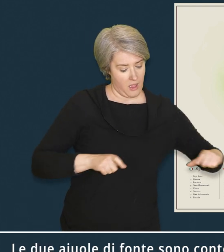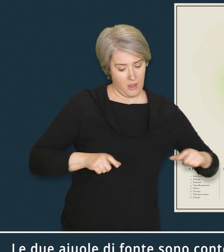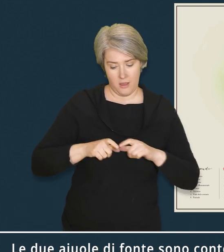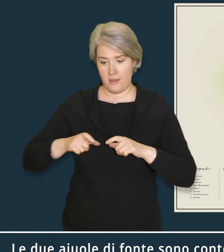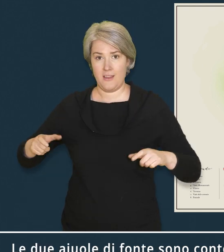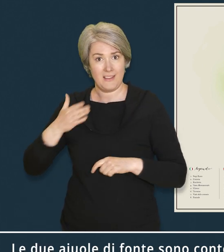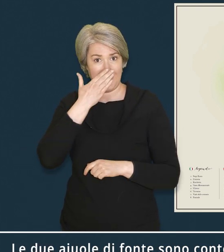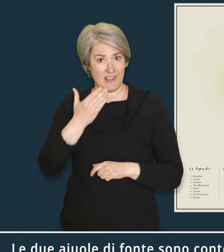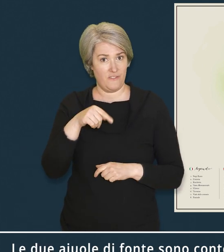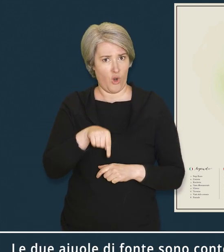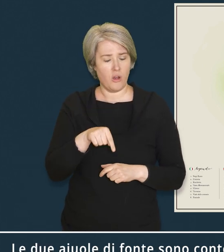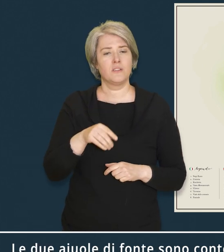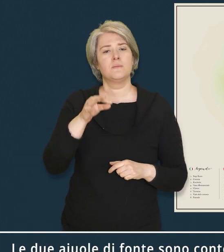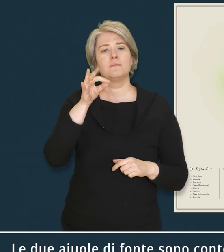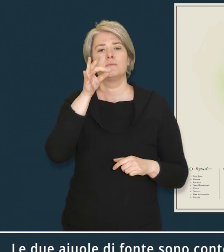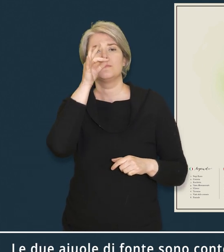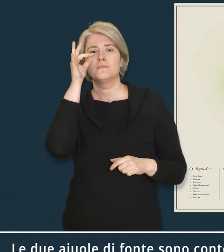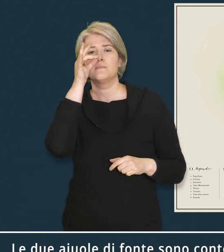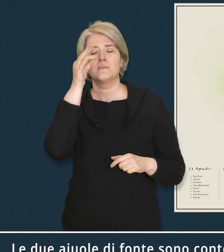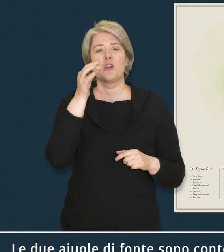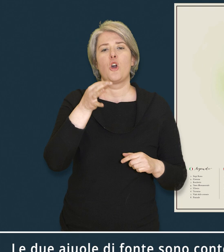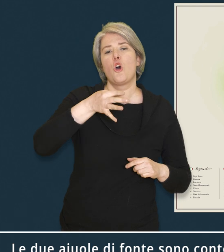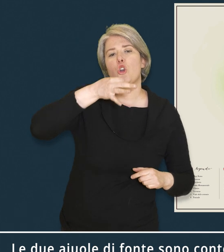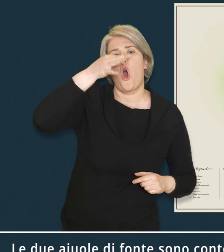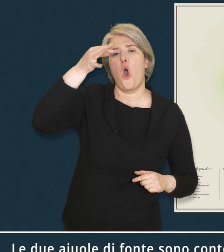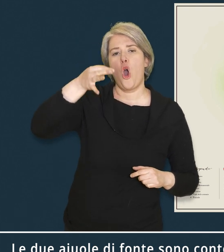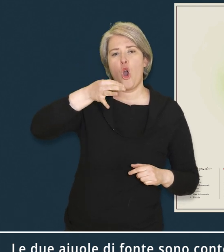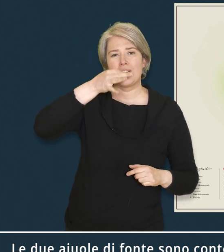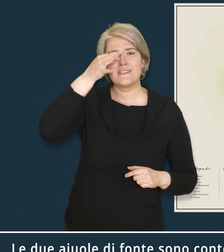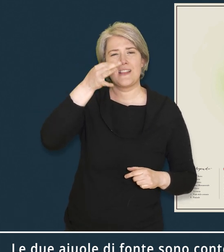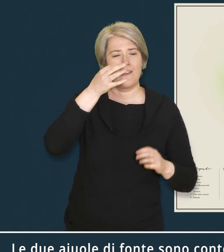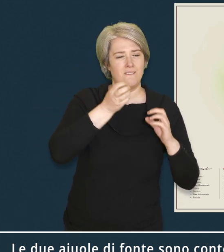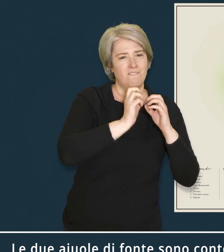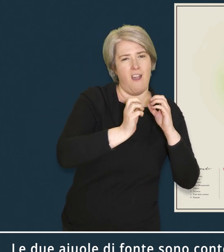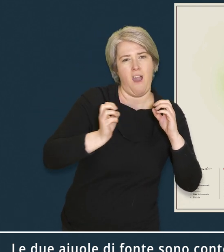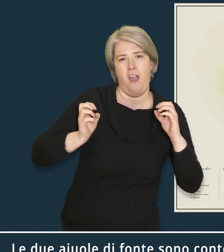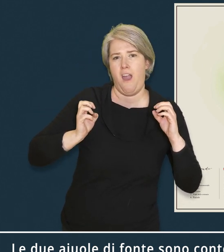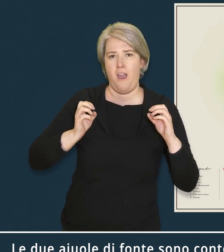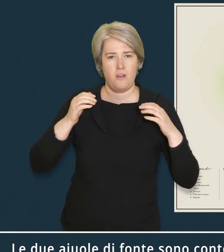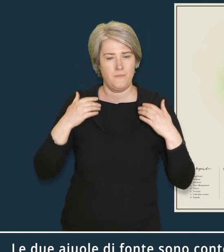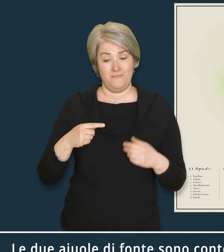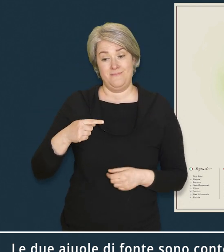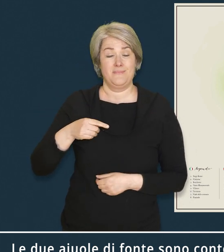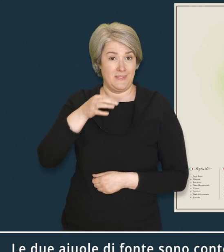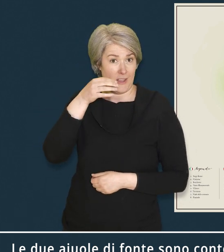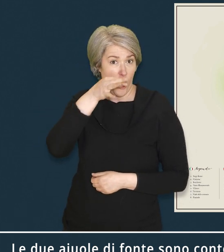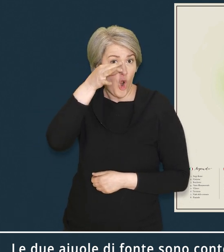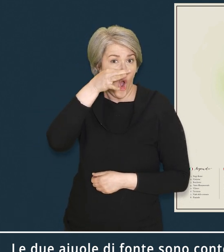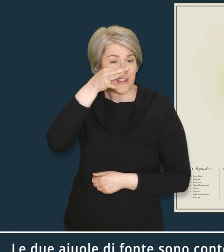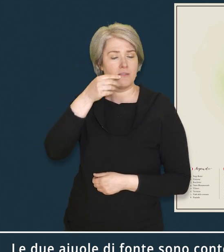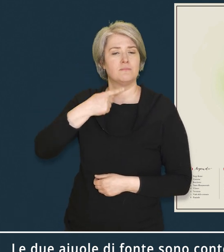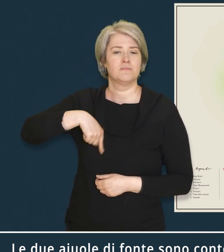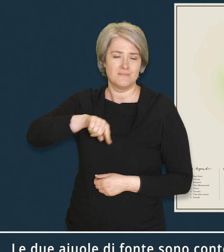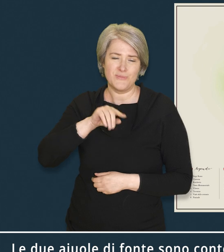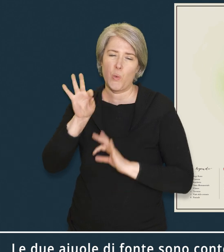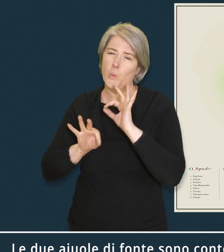Le due aiuole di fronte sono contornate da numerose varietà di rose, fiori a cui